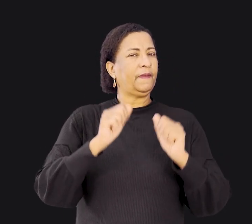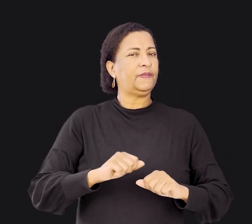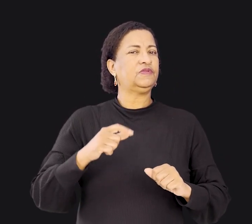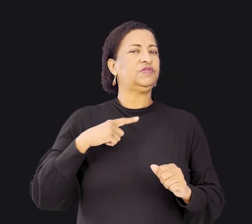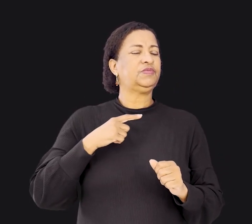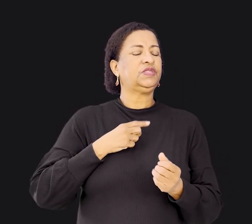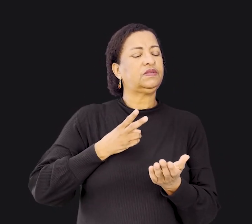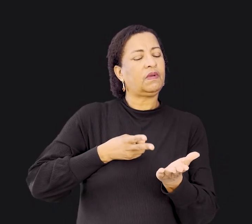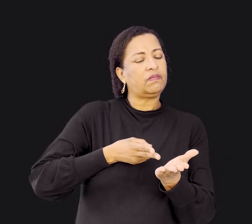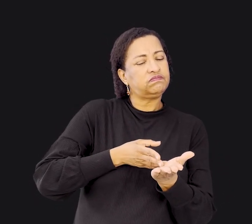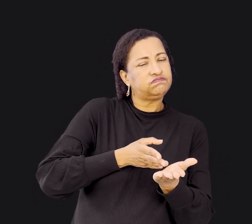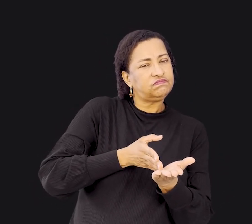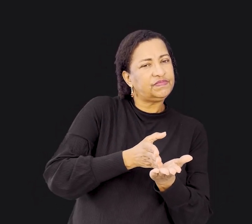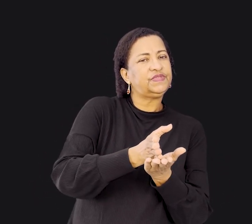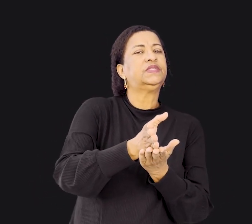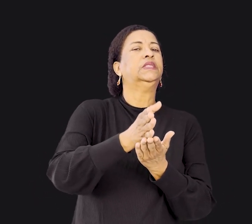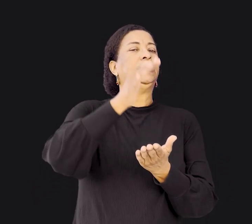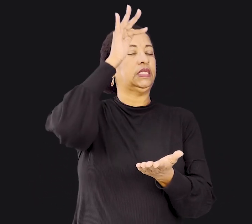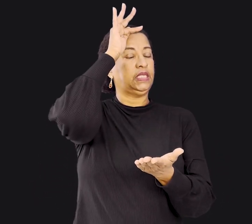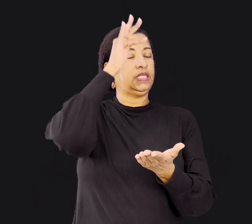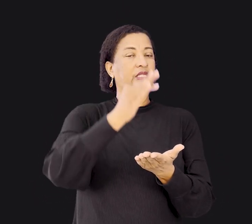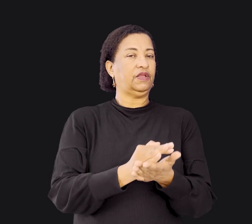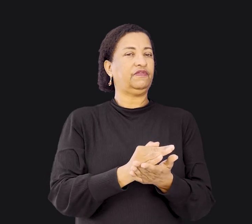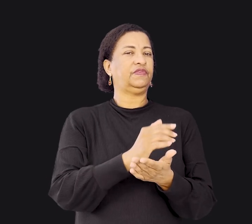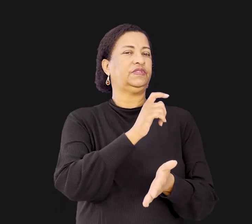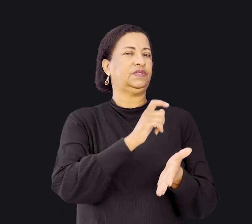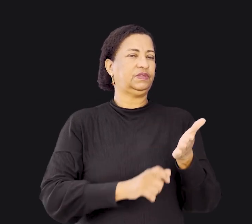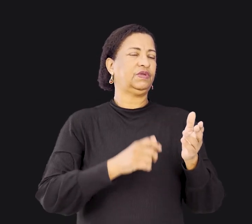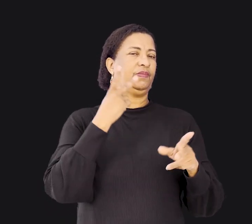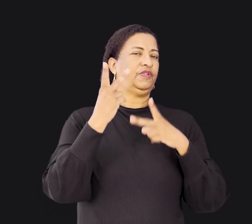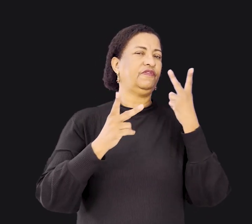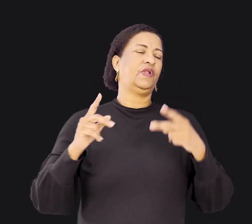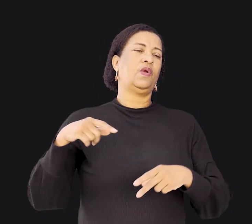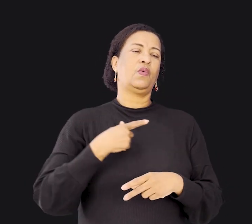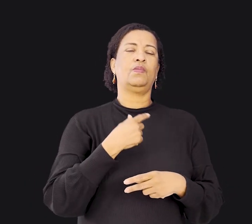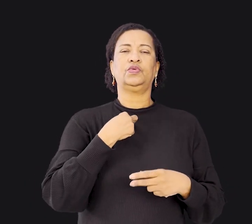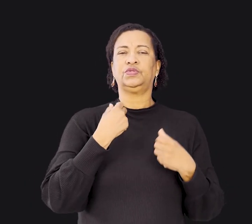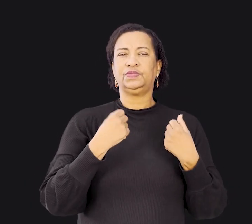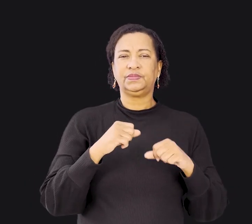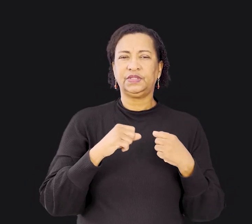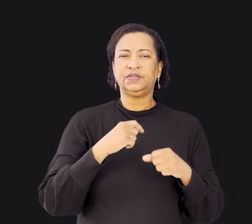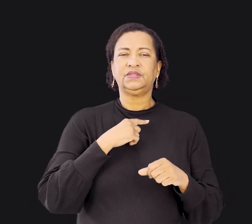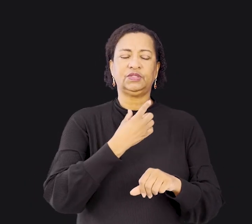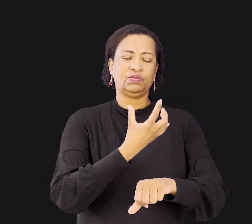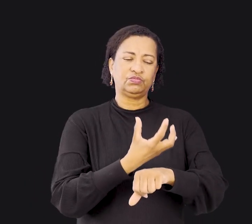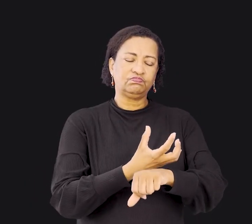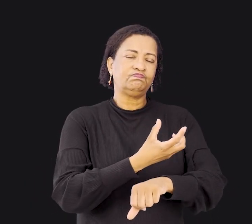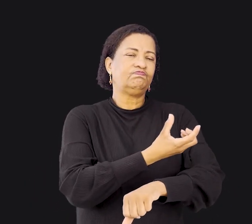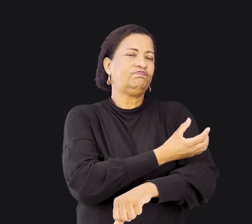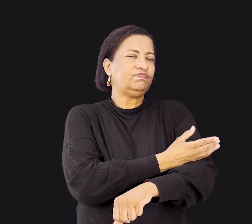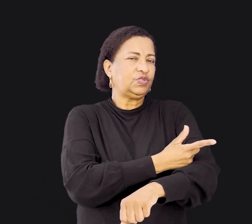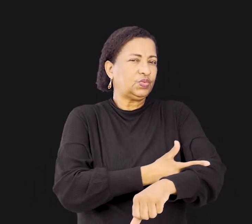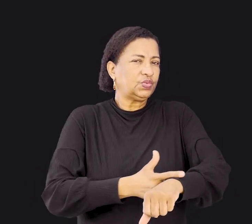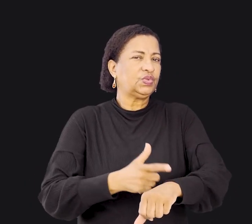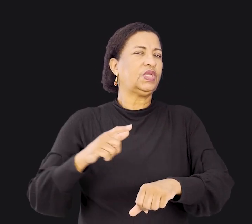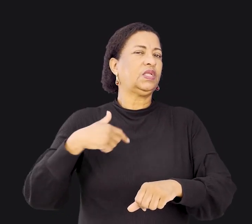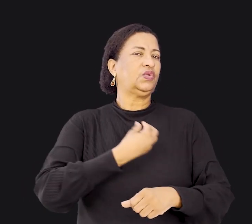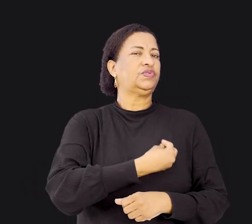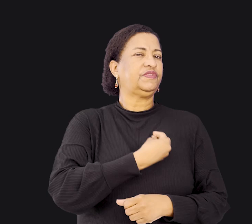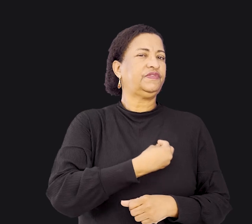fé. Neste capítulo ele fala de como devemos disciplinar nossa língua. Ele fala sobre o